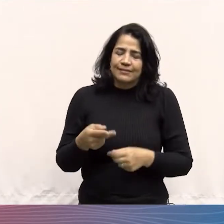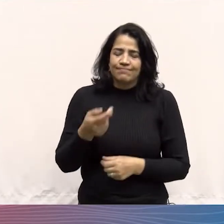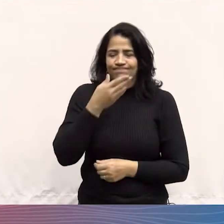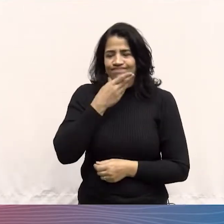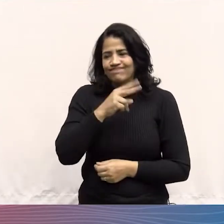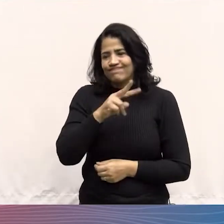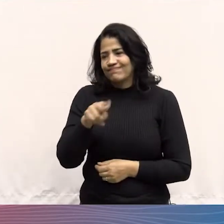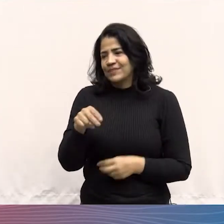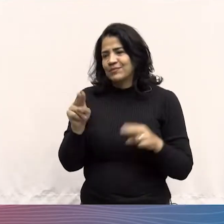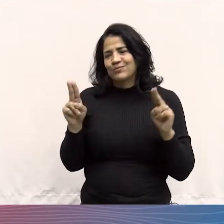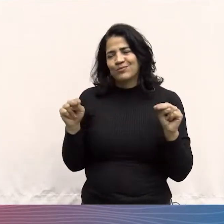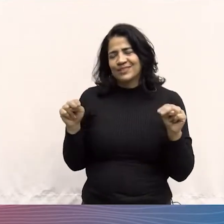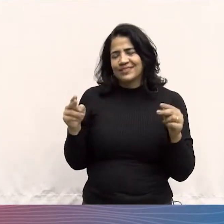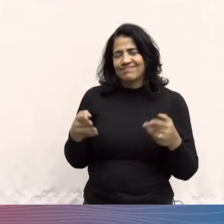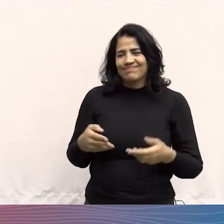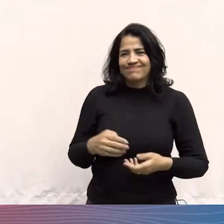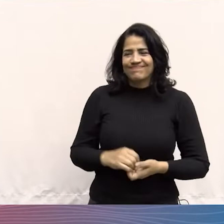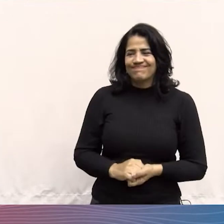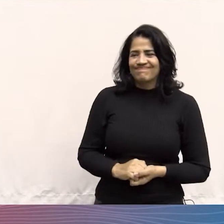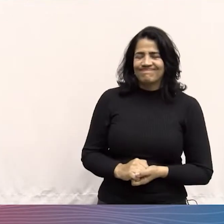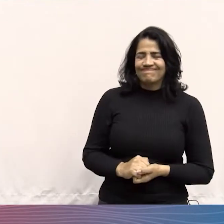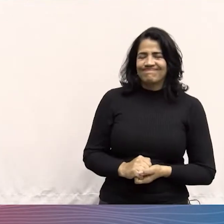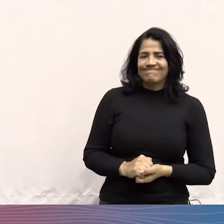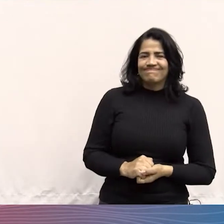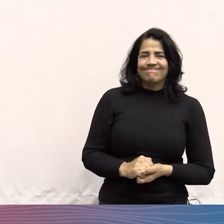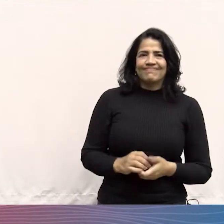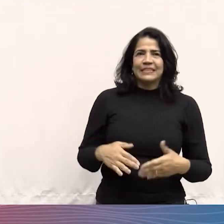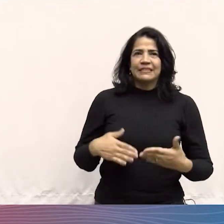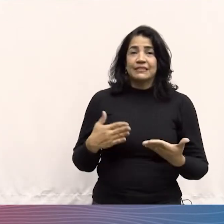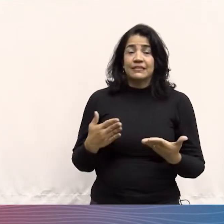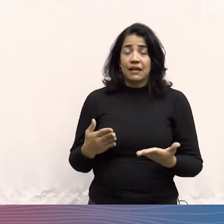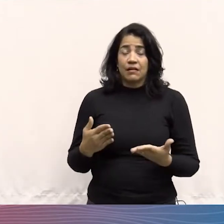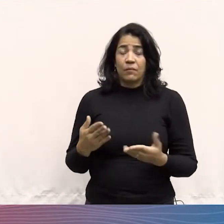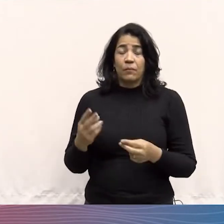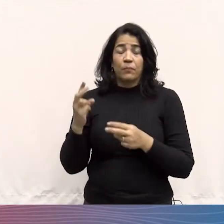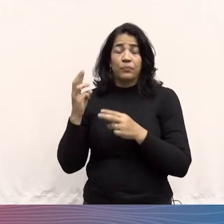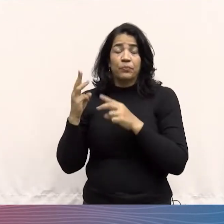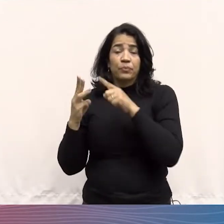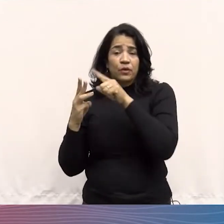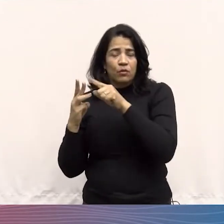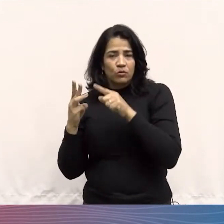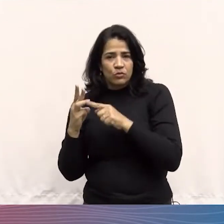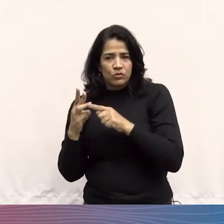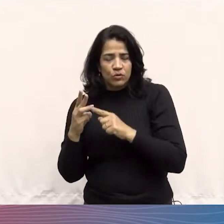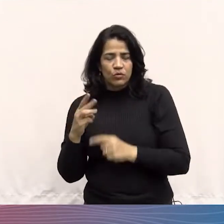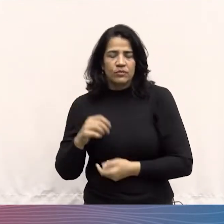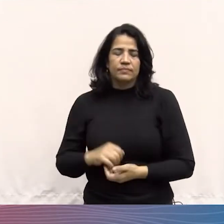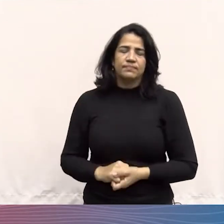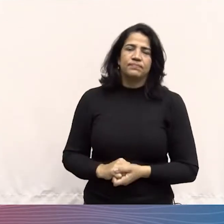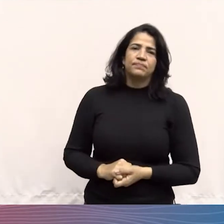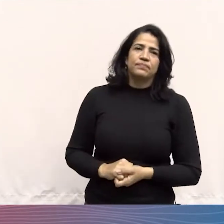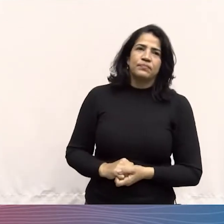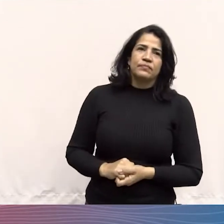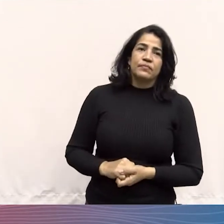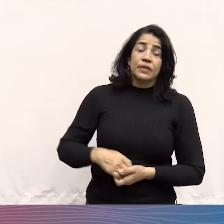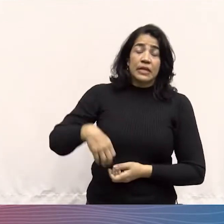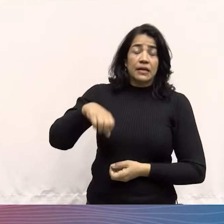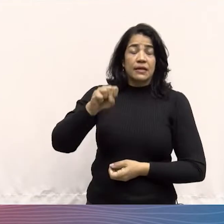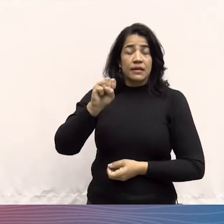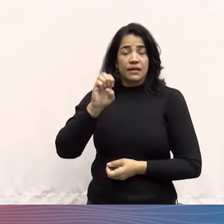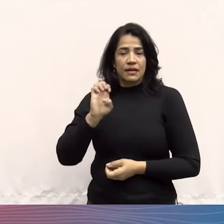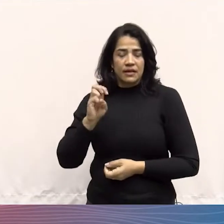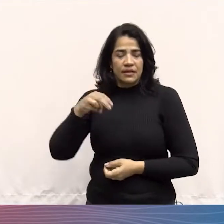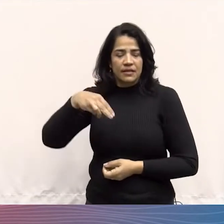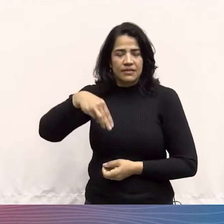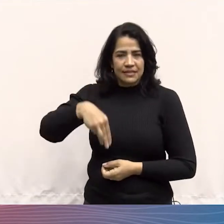Aí, os seus 2 irmãos, Sem e Jafé, eles pegaram uma coberta e andaram de ré para